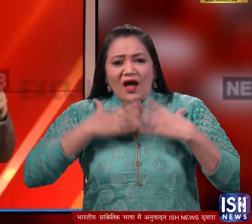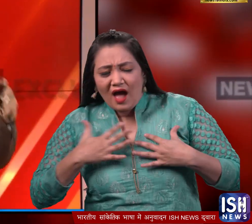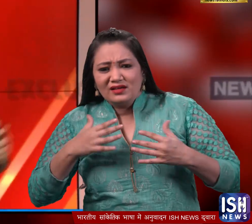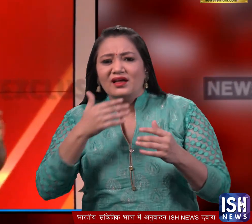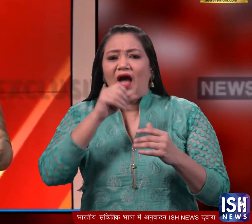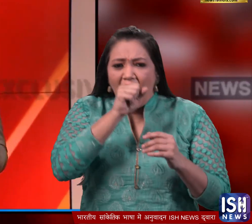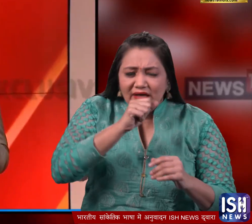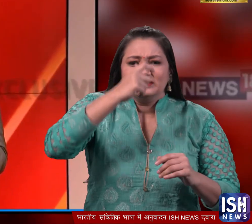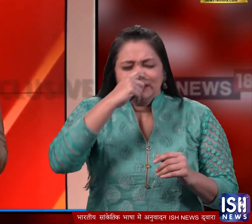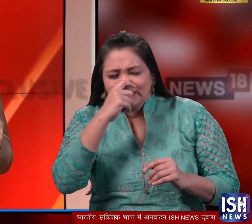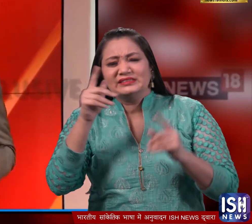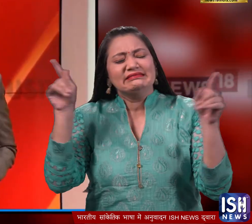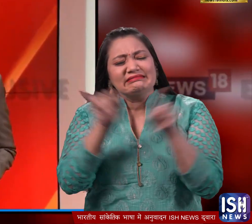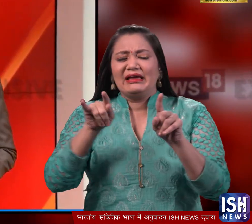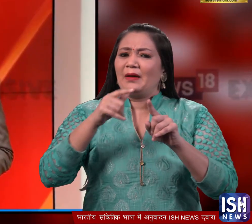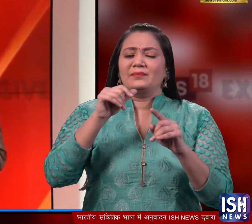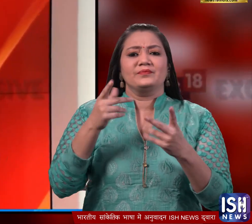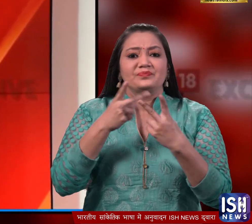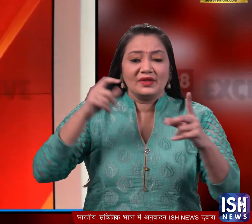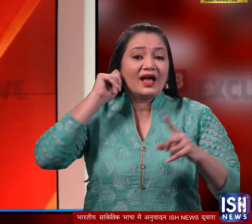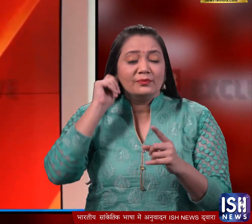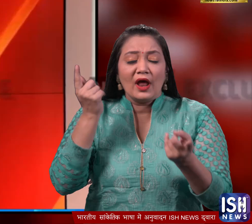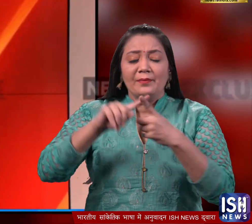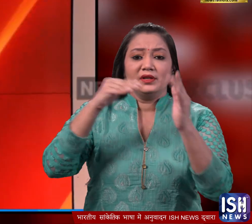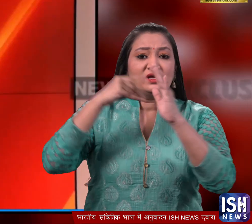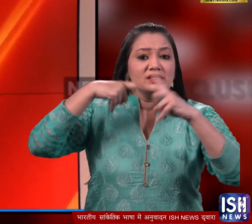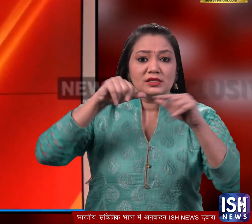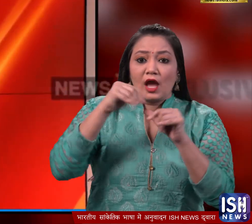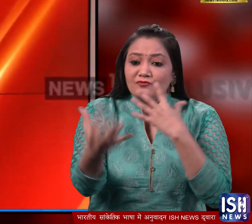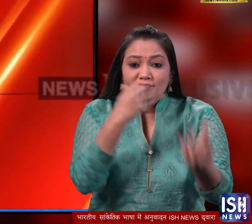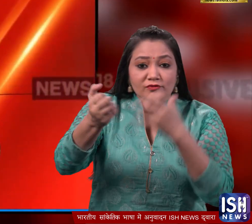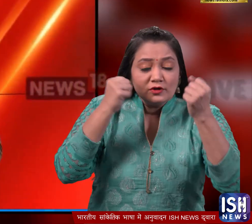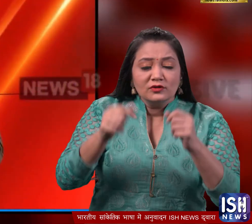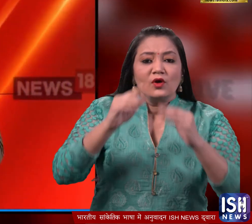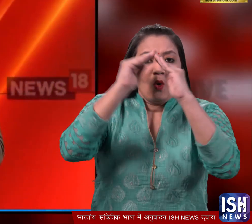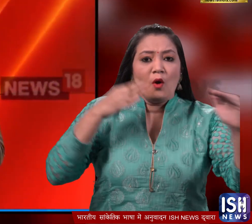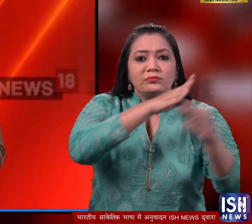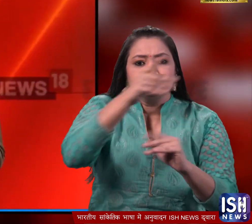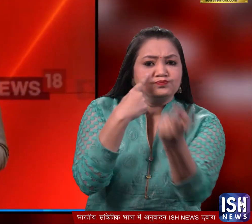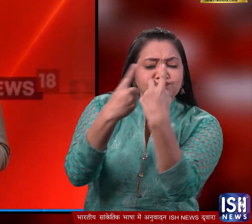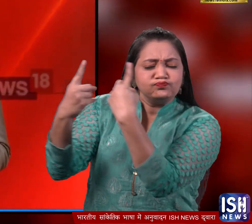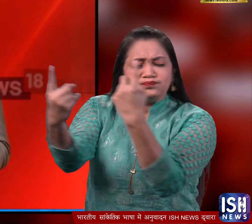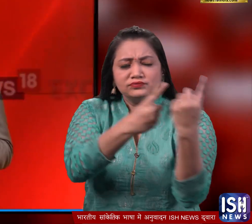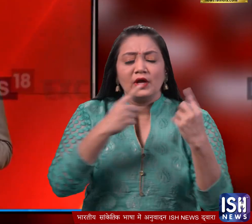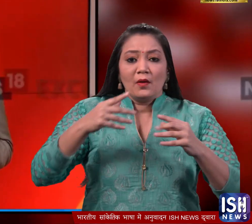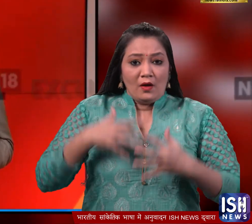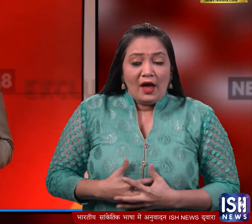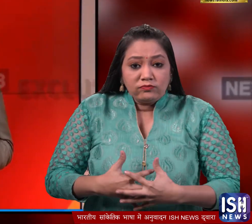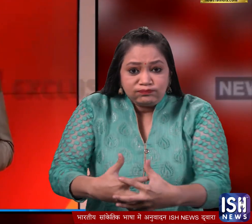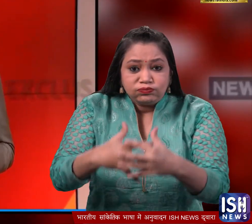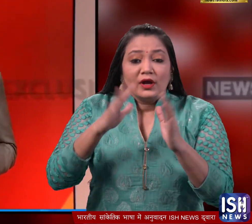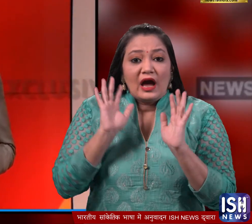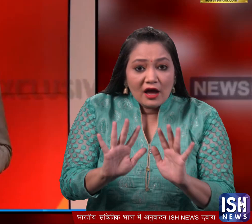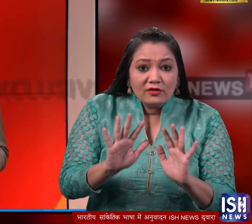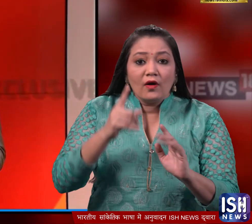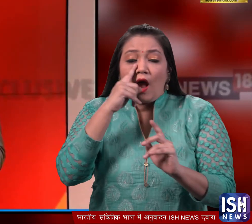जैसे मिलते जुलते होते हैं। इसलिए कानपुर में अब जिन मोहल्लों में जीका बुखार के मरीज मिले, वहां घर घर जांच कराई जा रही है और गर्भवती महिलाओं